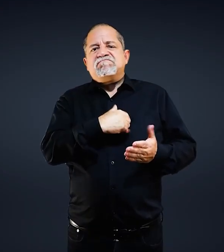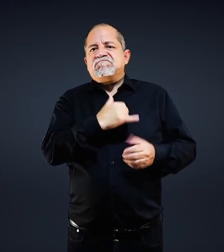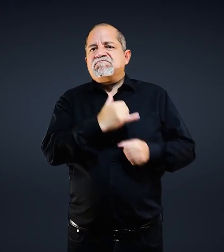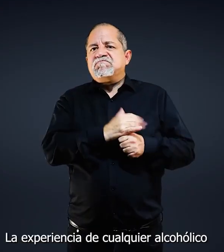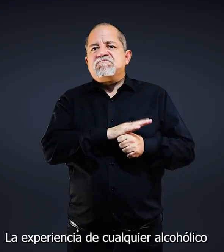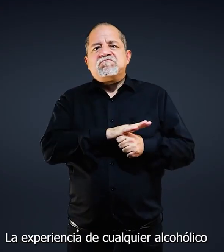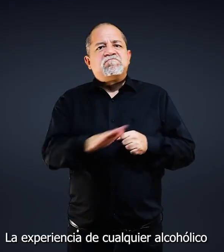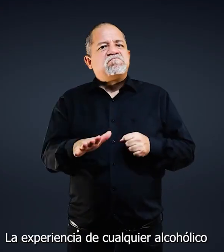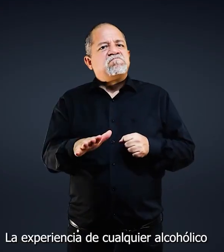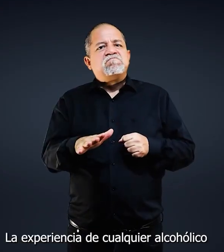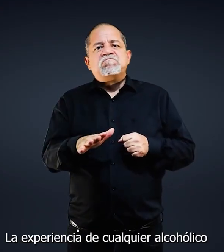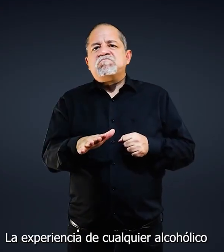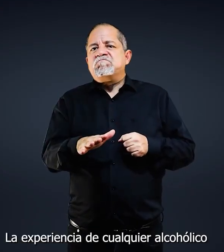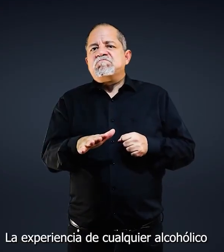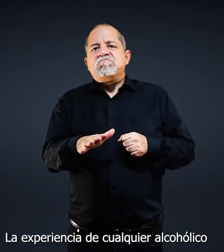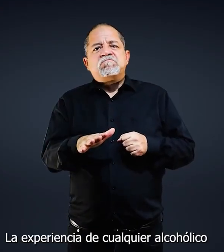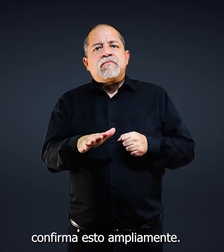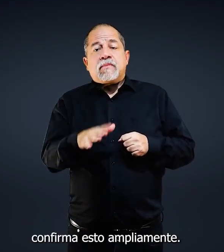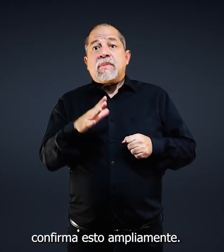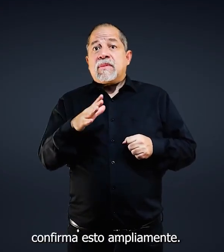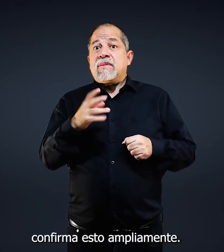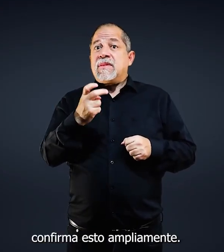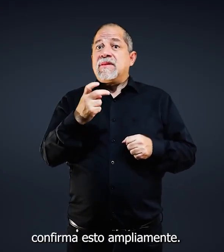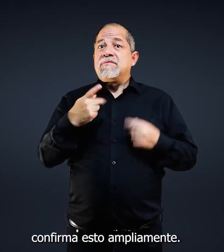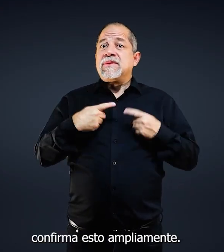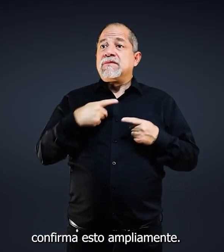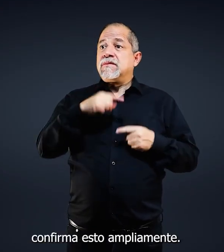La experiencia de cualquier alcohólico confirma esto ampliamente.